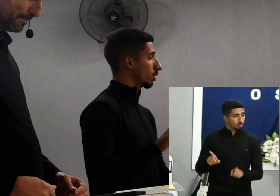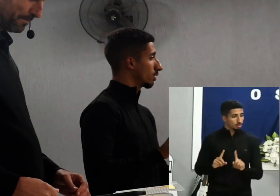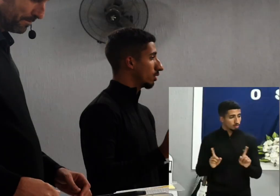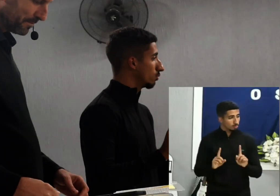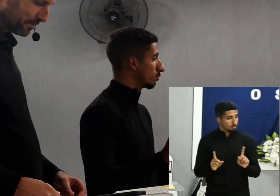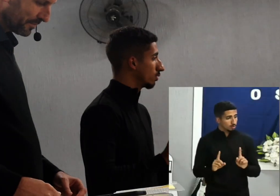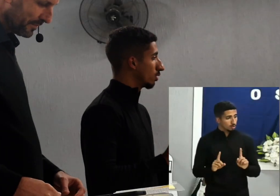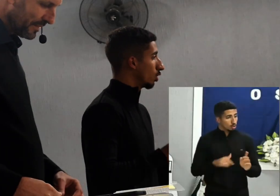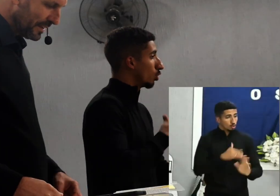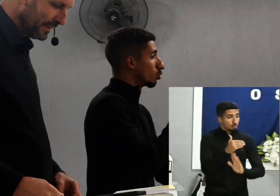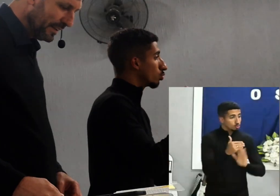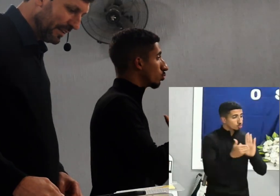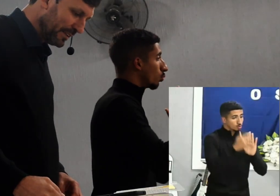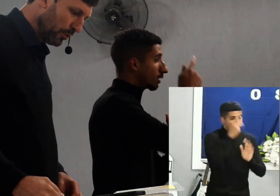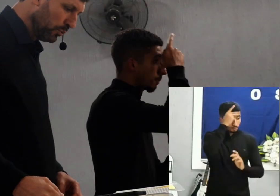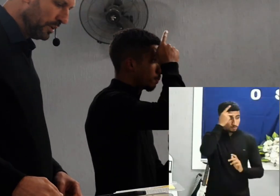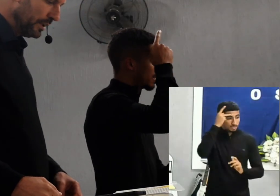desprezava.